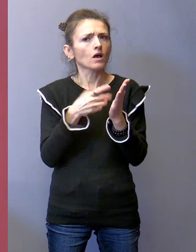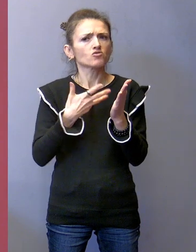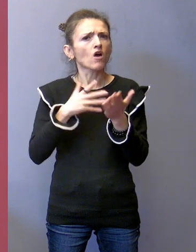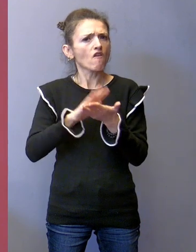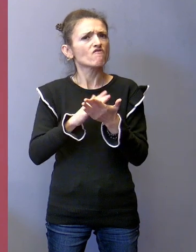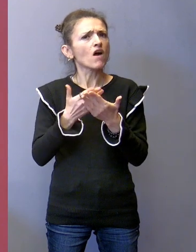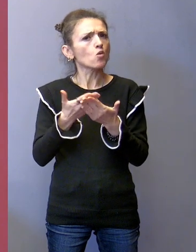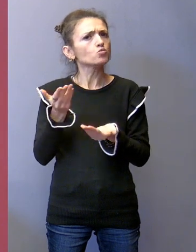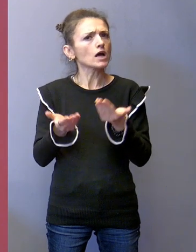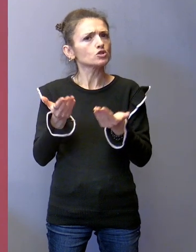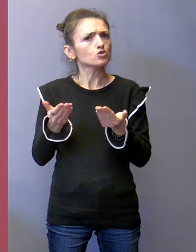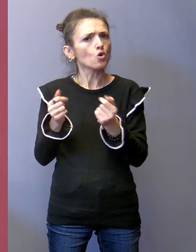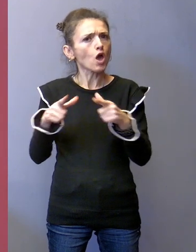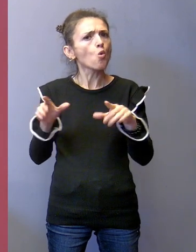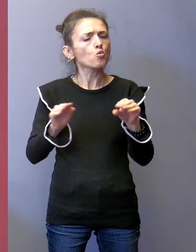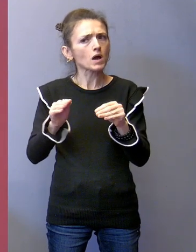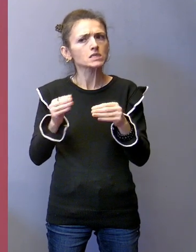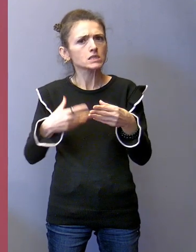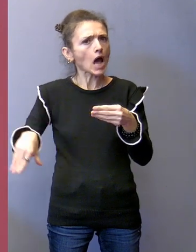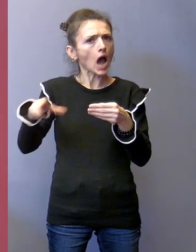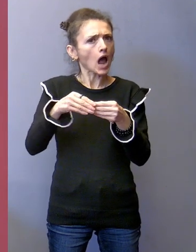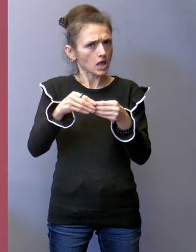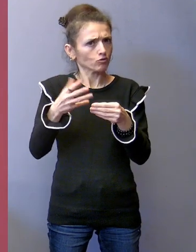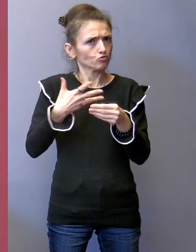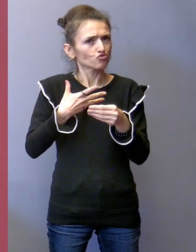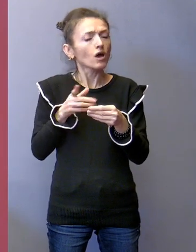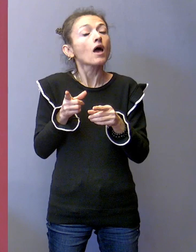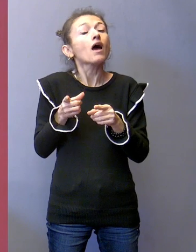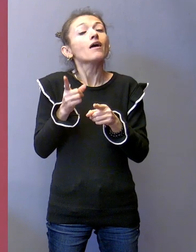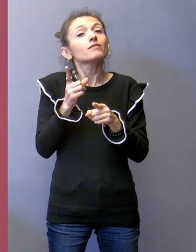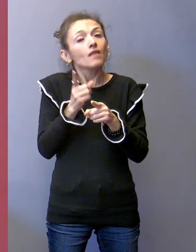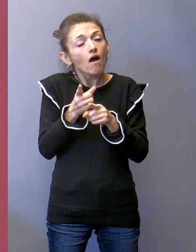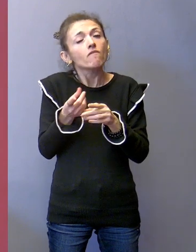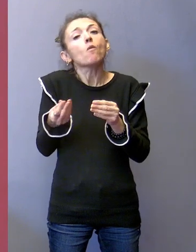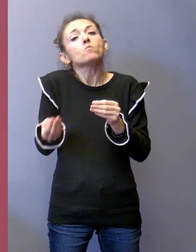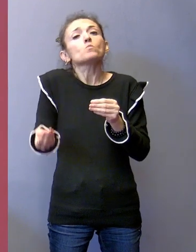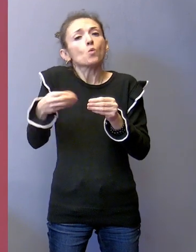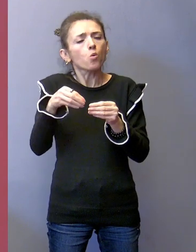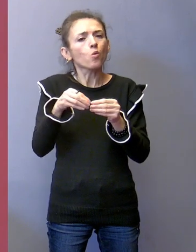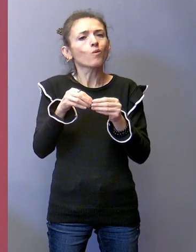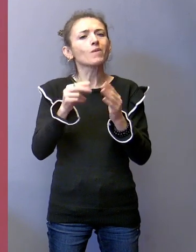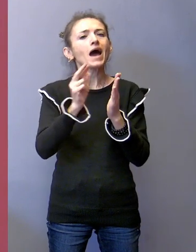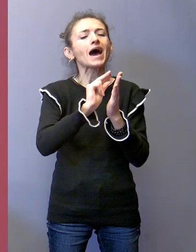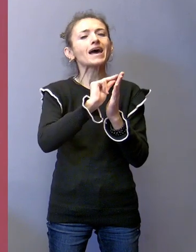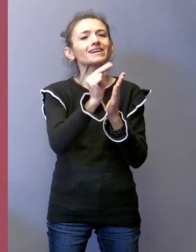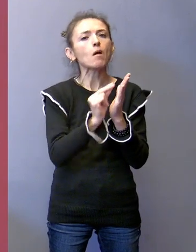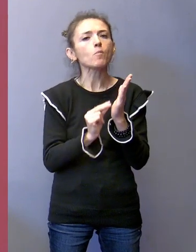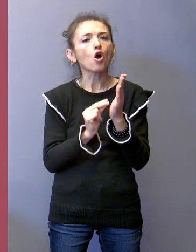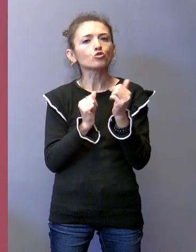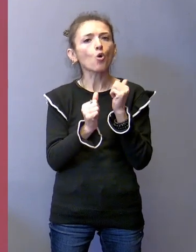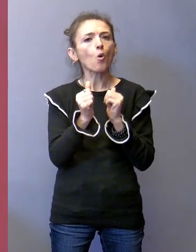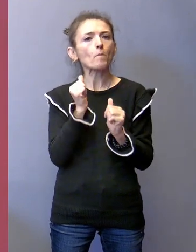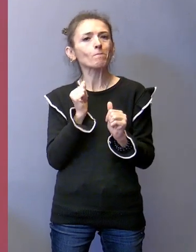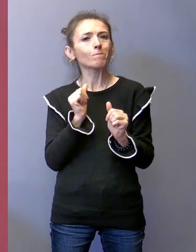a questo documento sia corredata di questo rapporto preliminare d'accordo ricordo che il rapporto preliminare